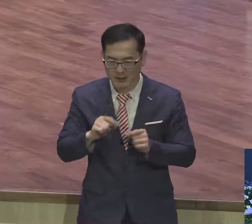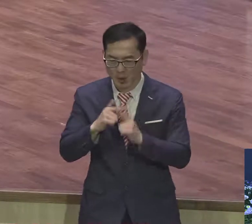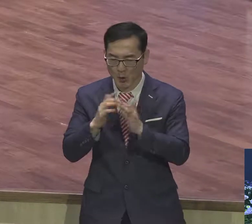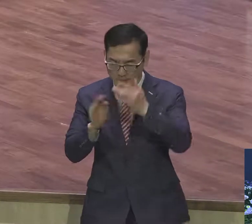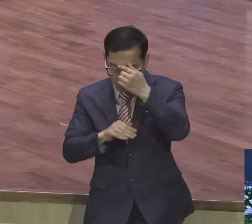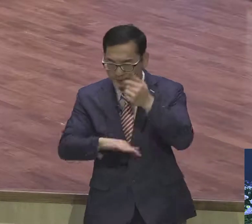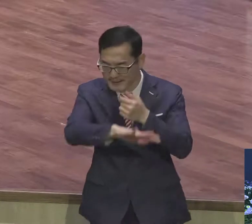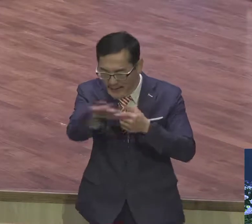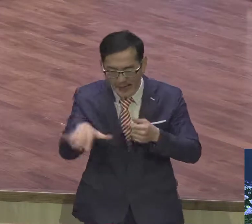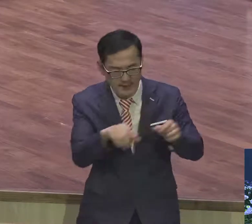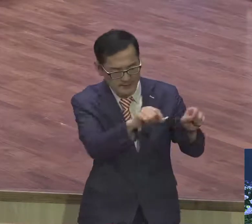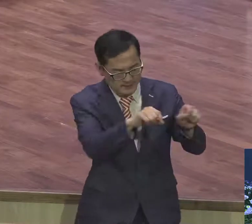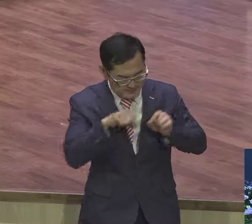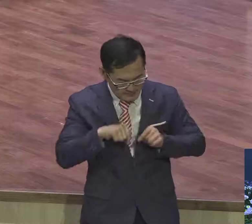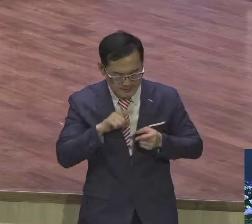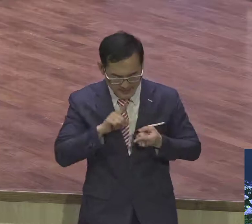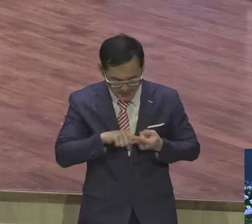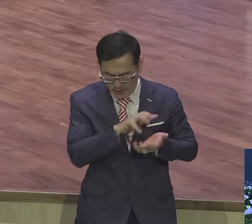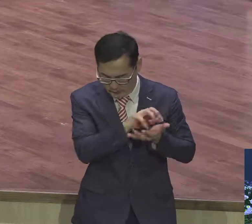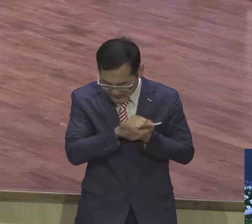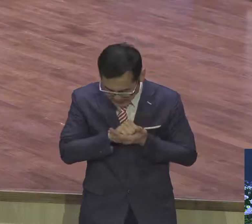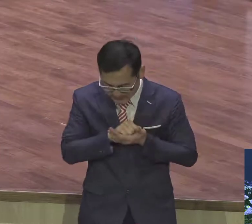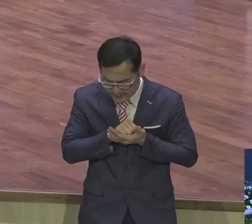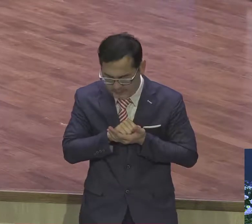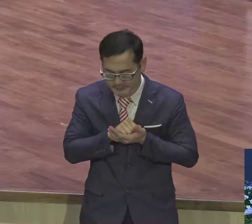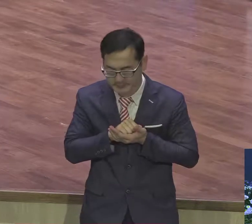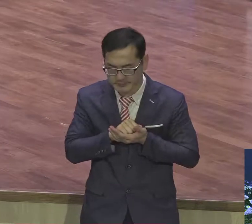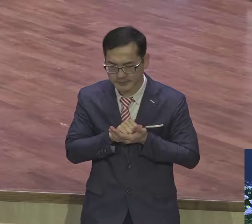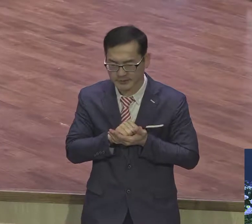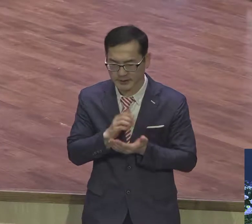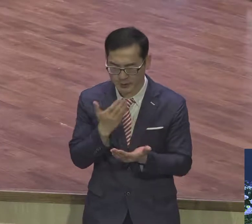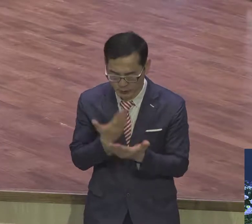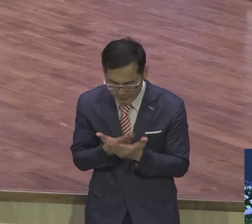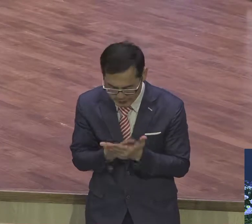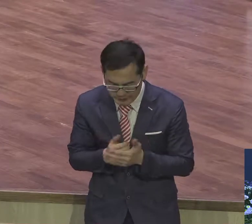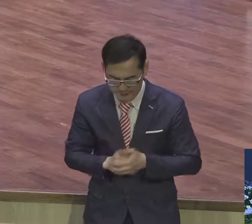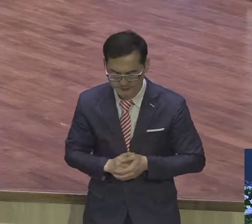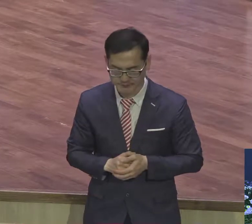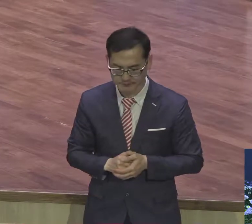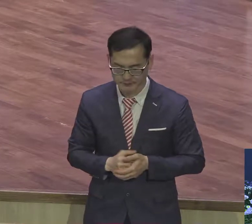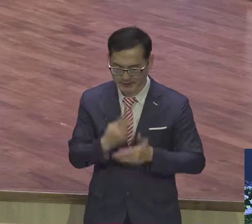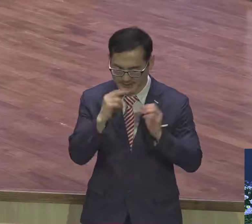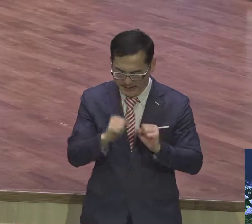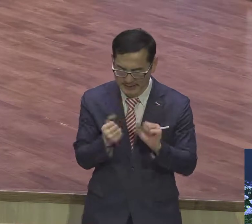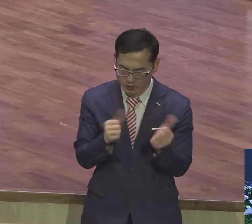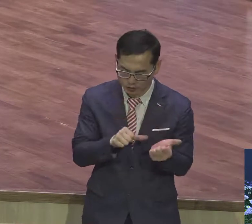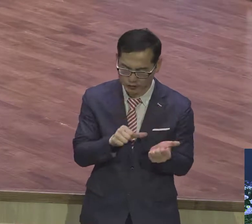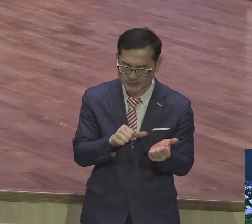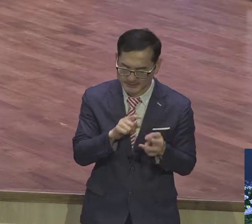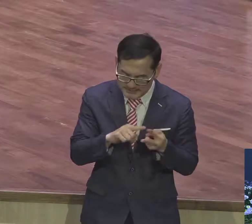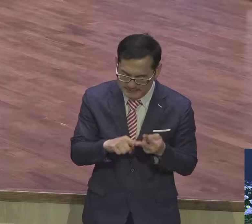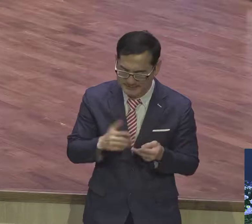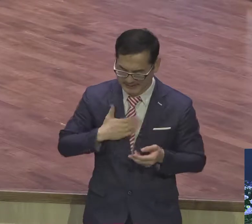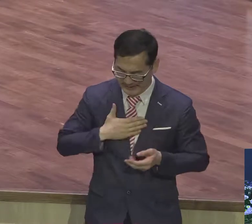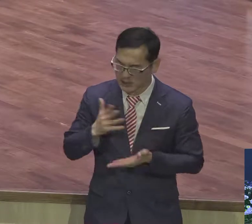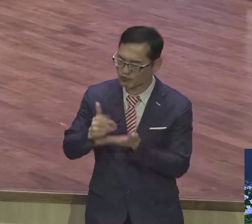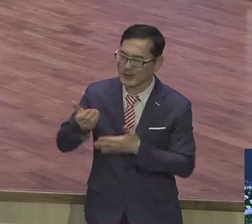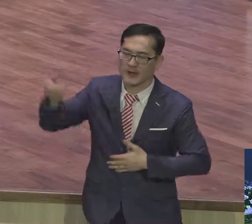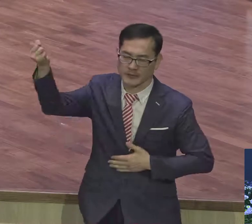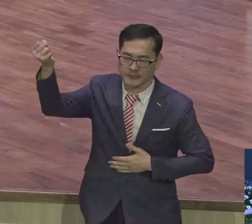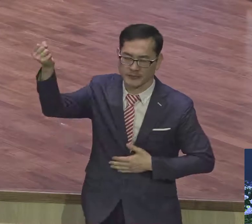그대로 주님이여 정말로 전달되어지게 하여 주옵소서 사나 죽으나 주의 것이로다